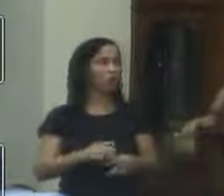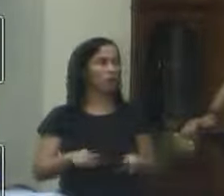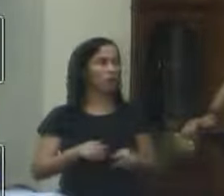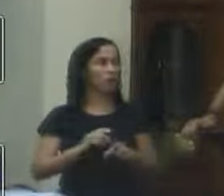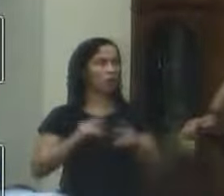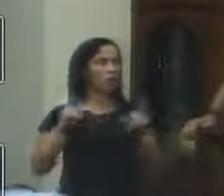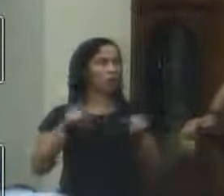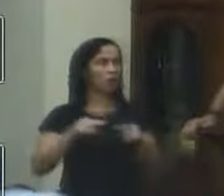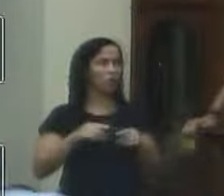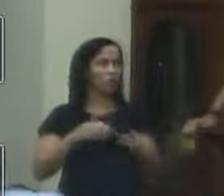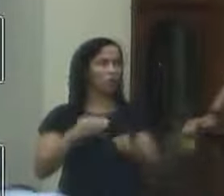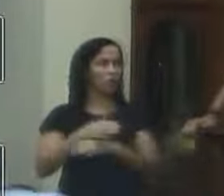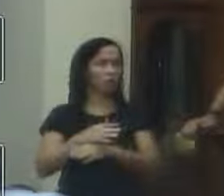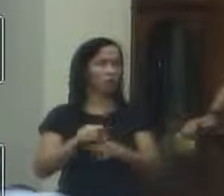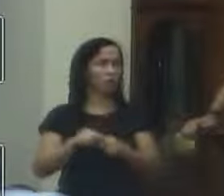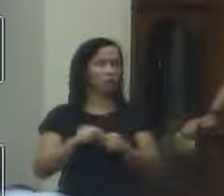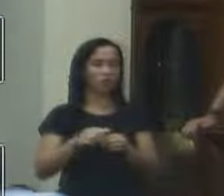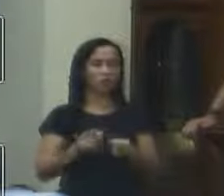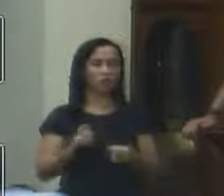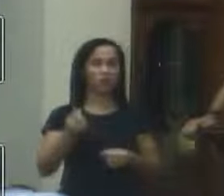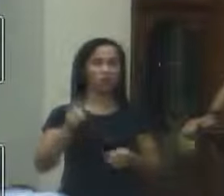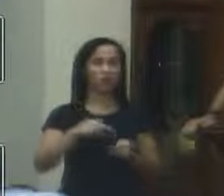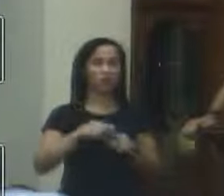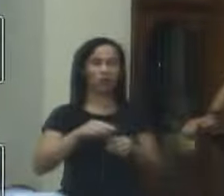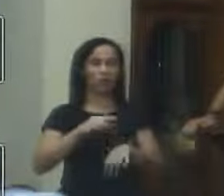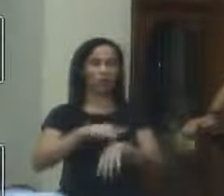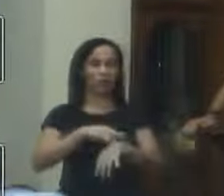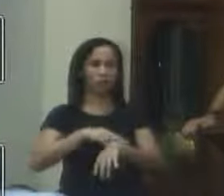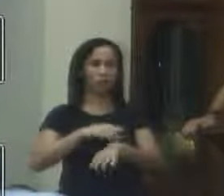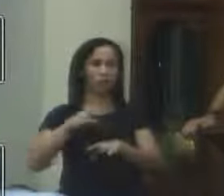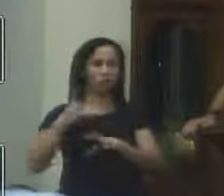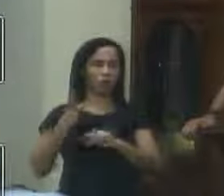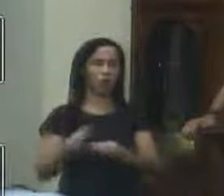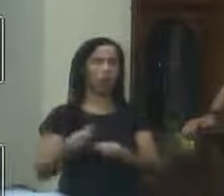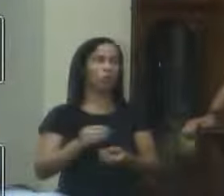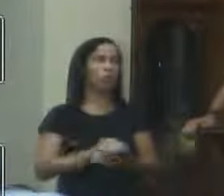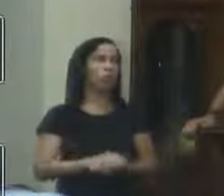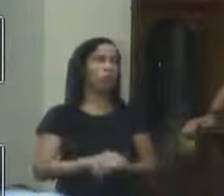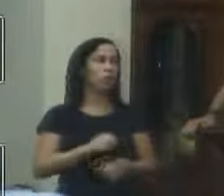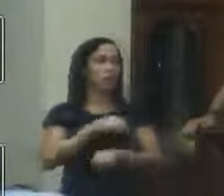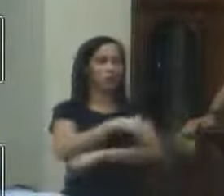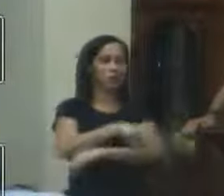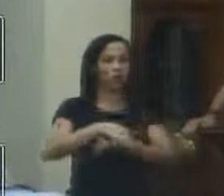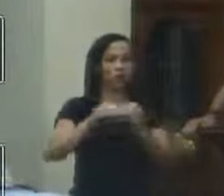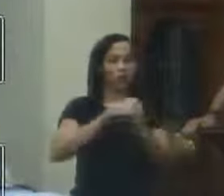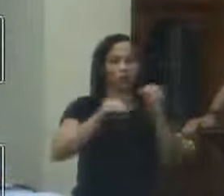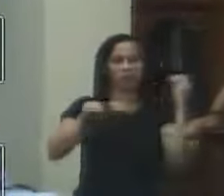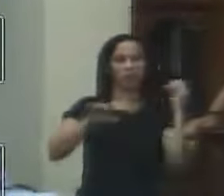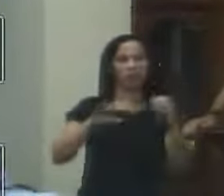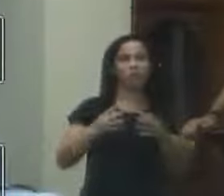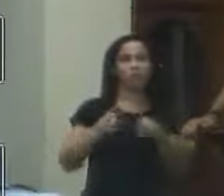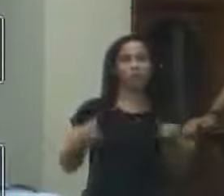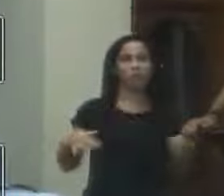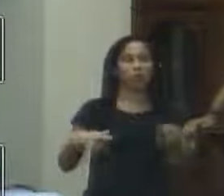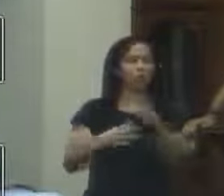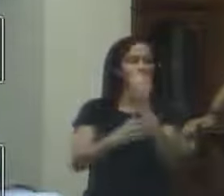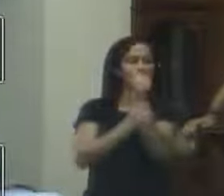A Prefeitura entrou com um aporte financeiro, banheiro químico, festiva, os engenheiros e alguns